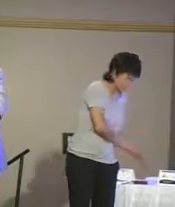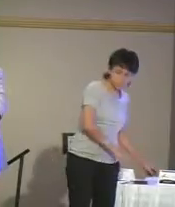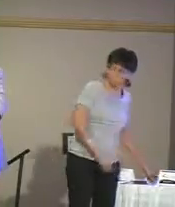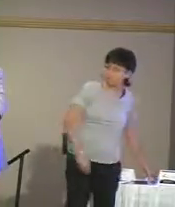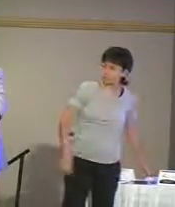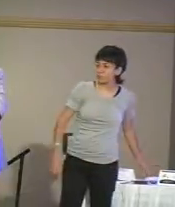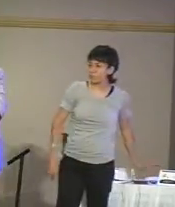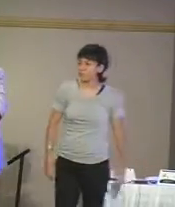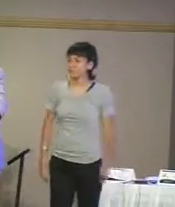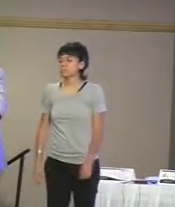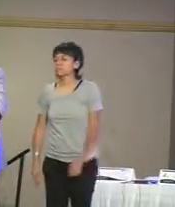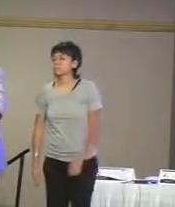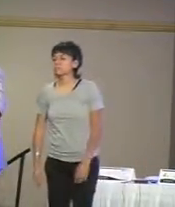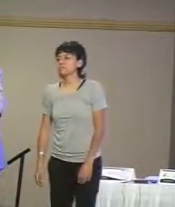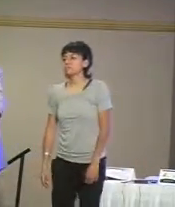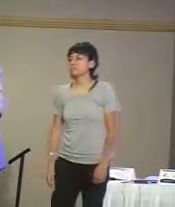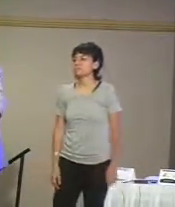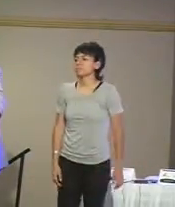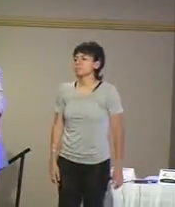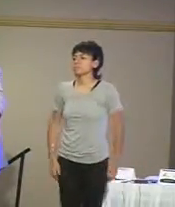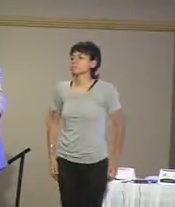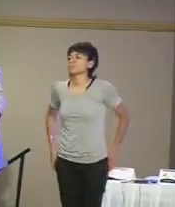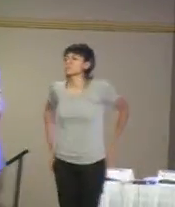ha sido un día sumamente